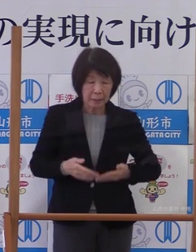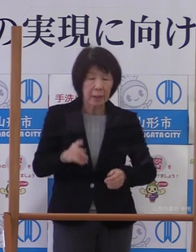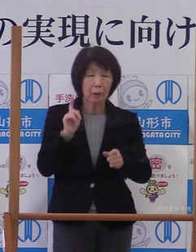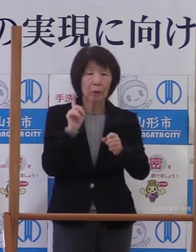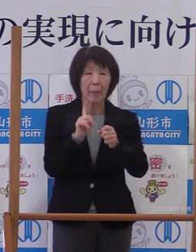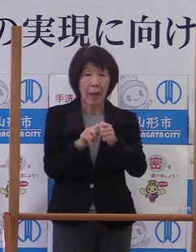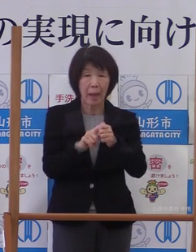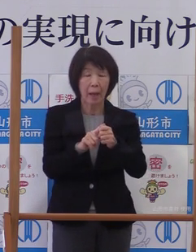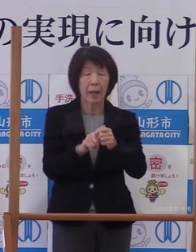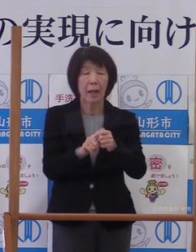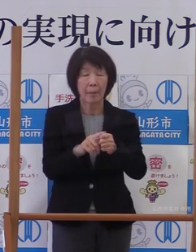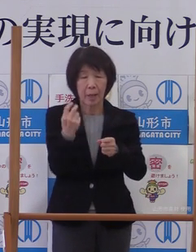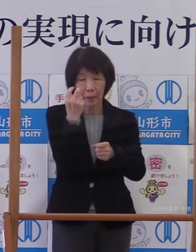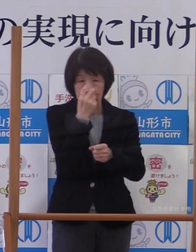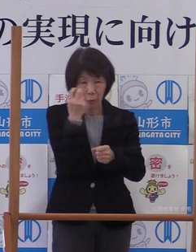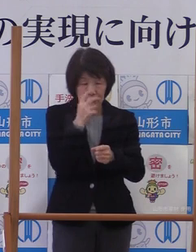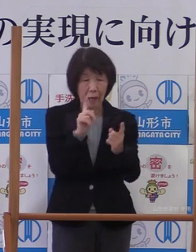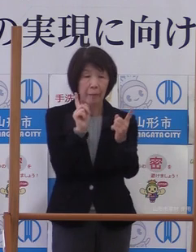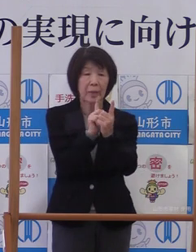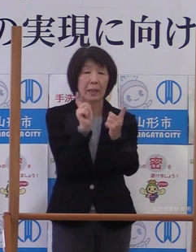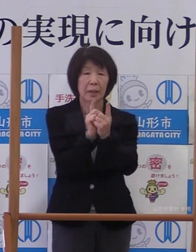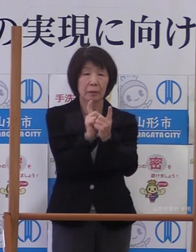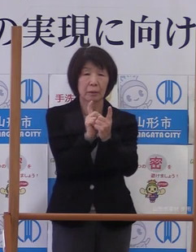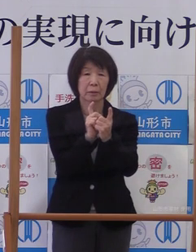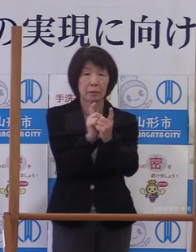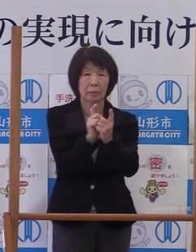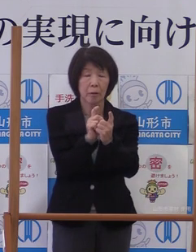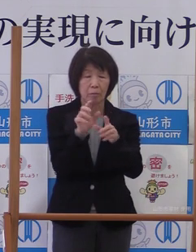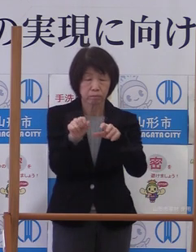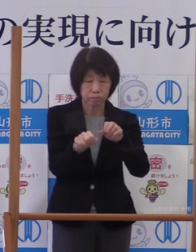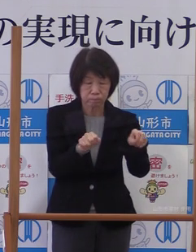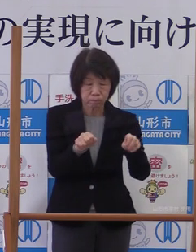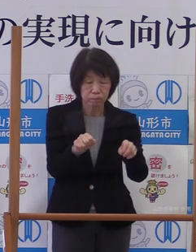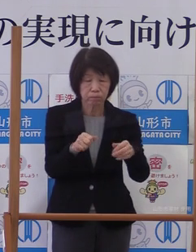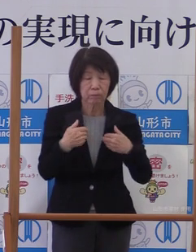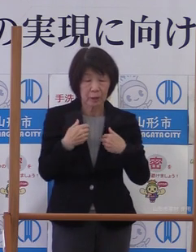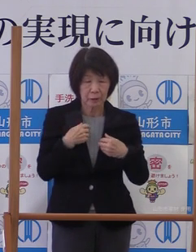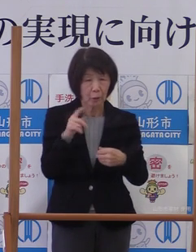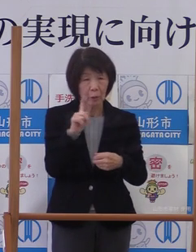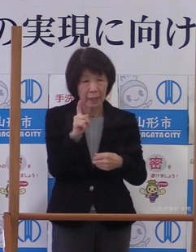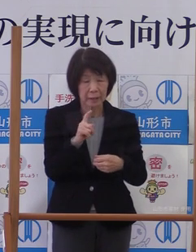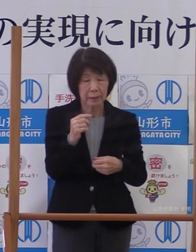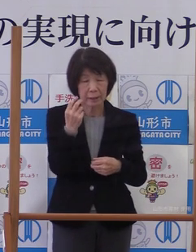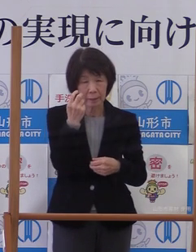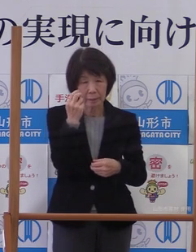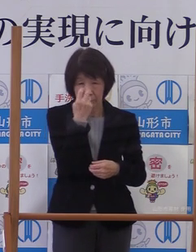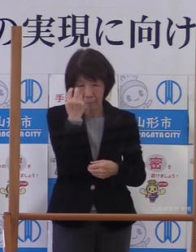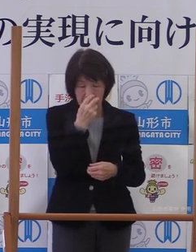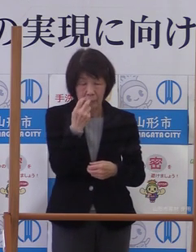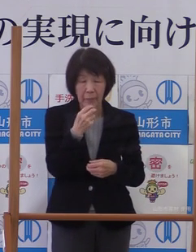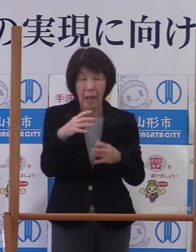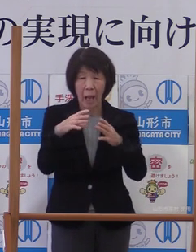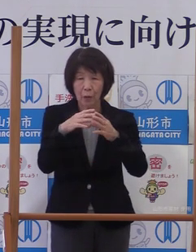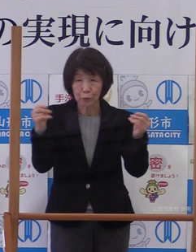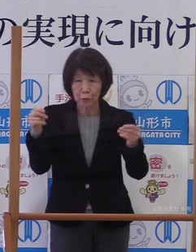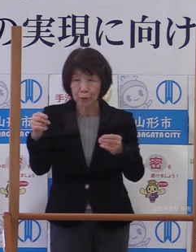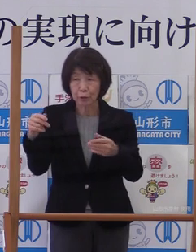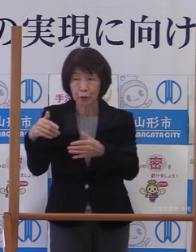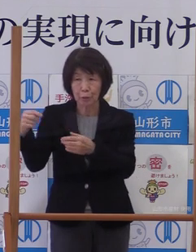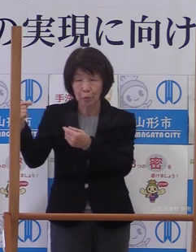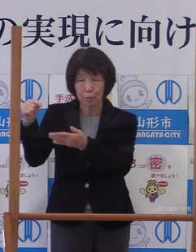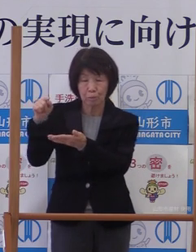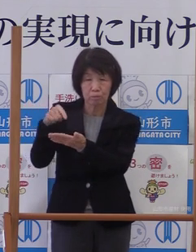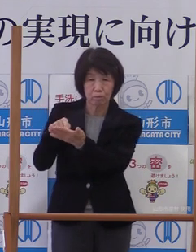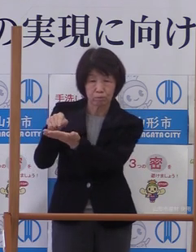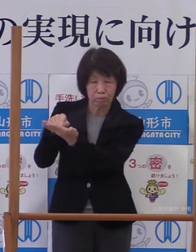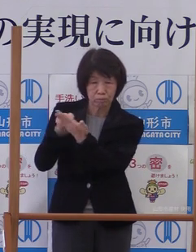認し、調査・対策工事の危険性を把握する必要性を把握するため、国の示すガイドラインに基づき優